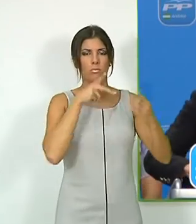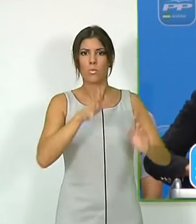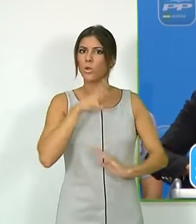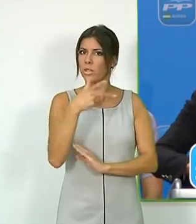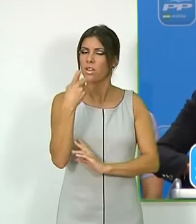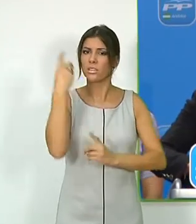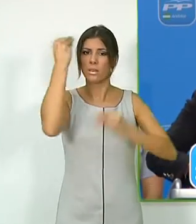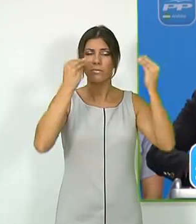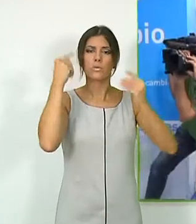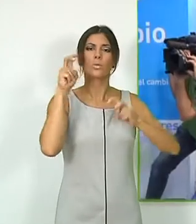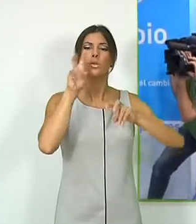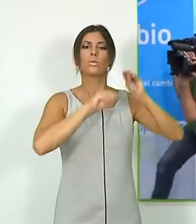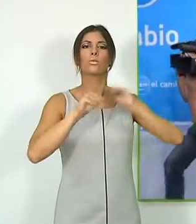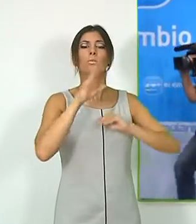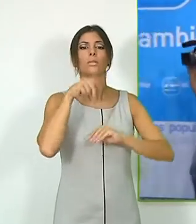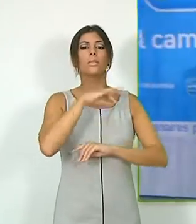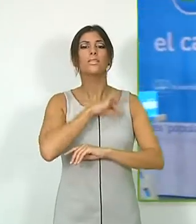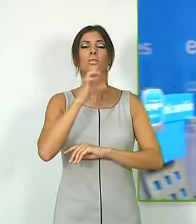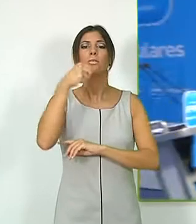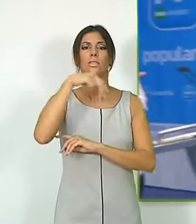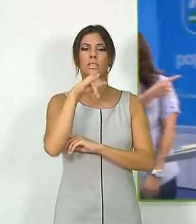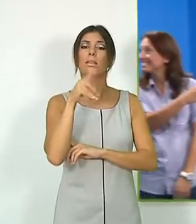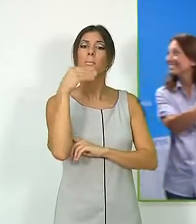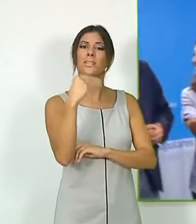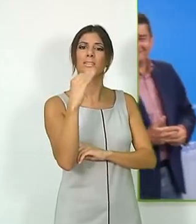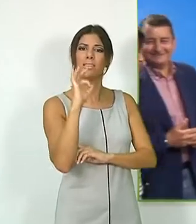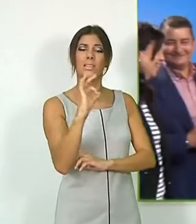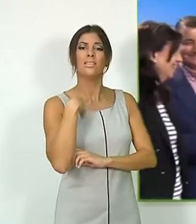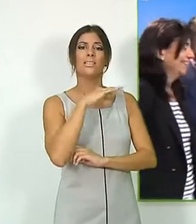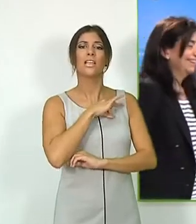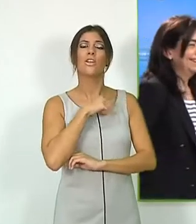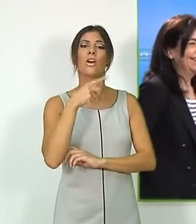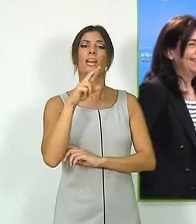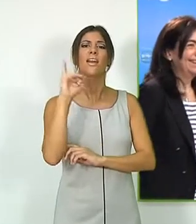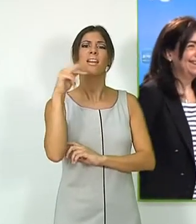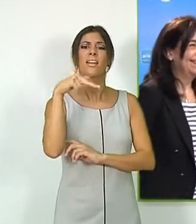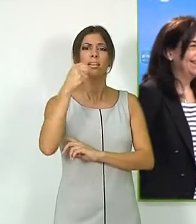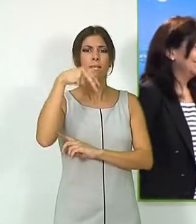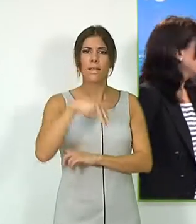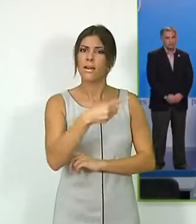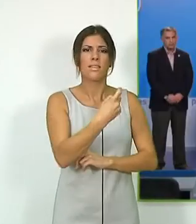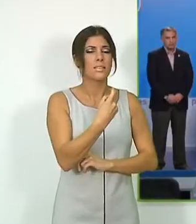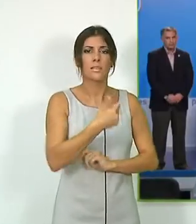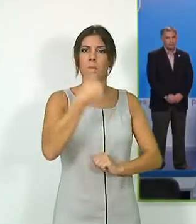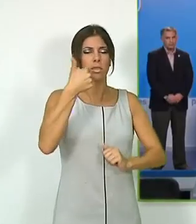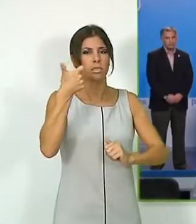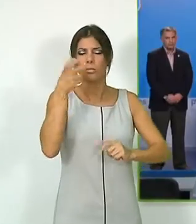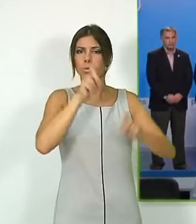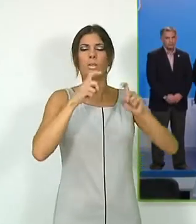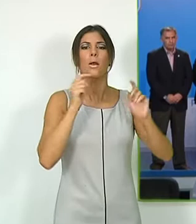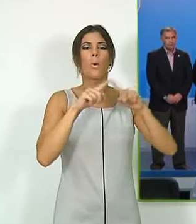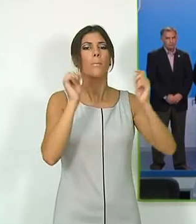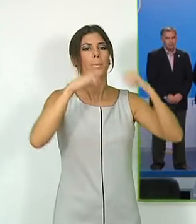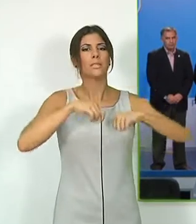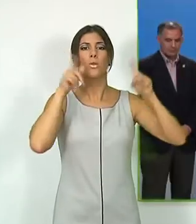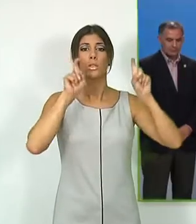es un motivo para la reflexión. Sanz, por su parte, ha denunciado que el presidente de la Junta de Andalucía, José Antonio Griñán, proponga un pacto educativo cuando